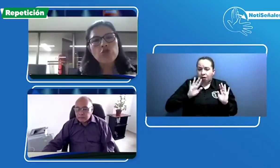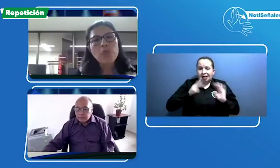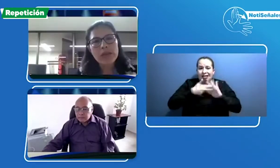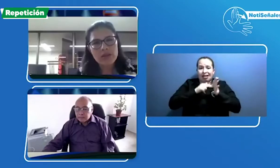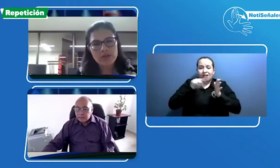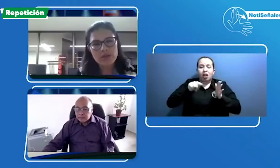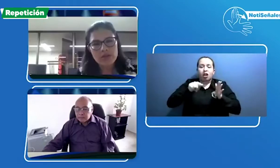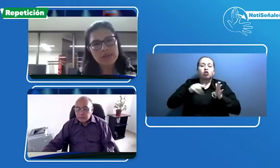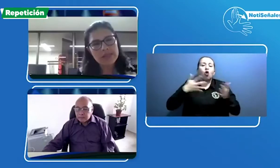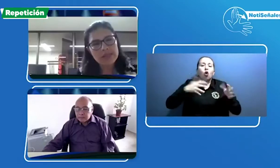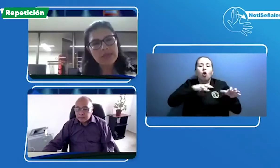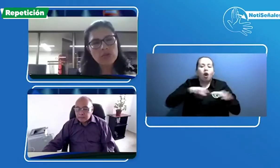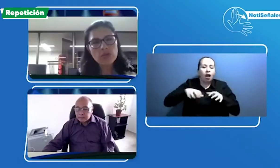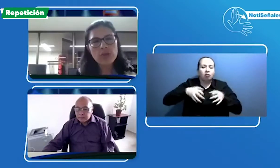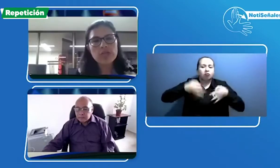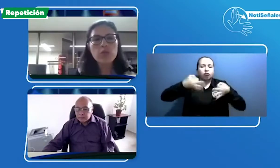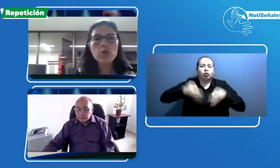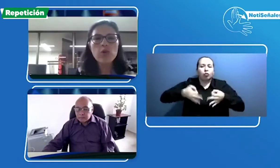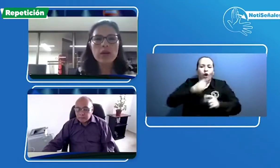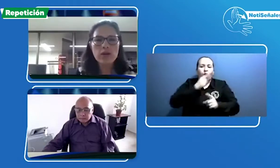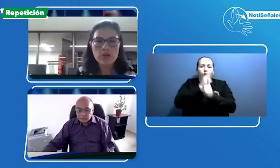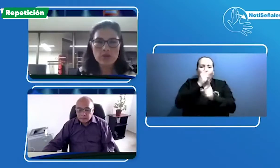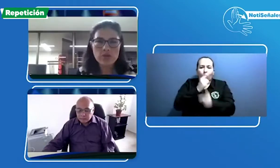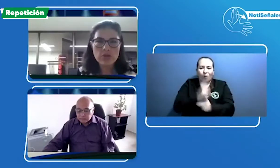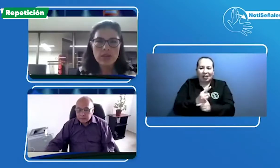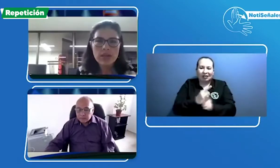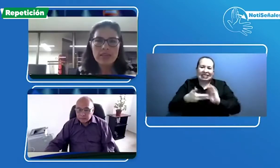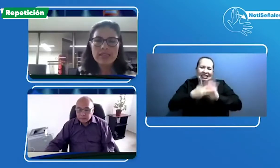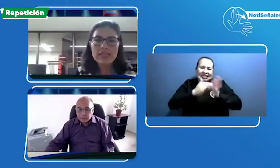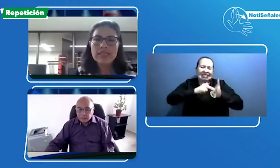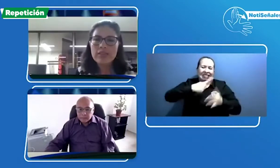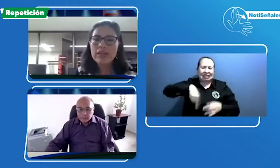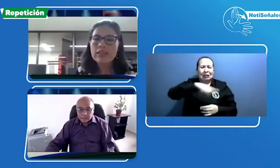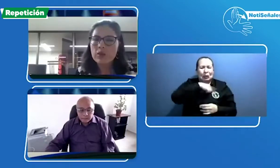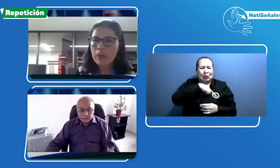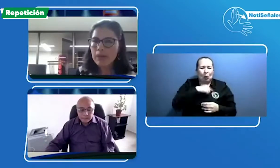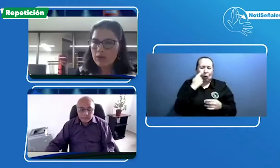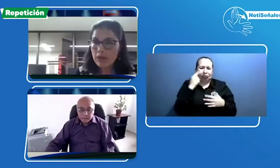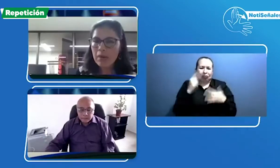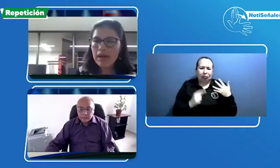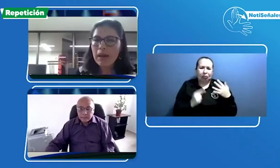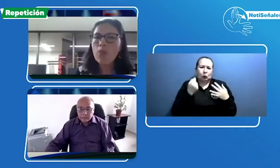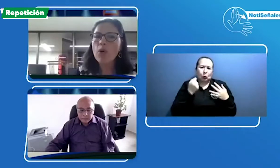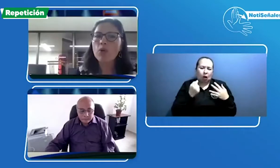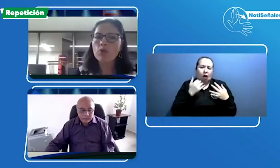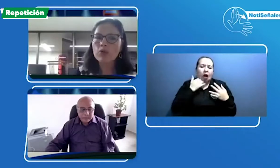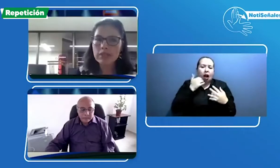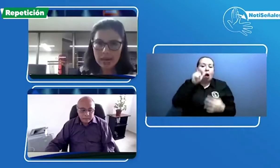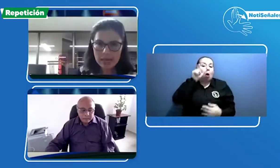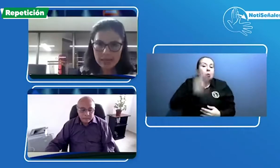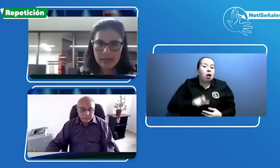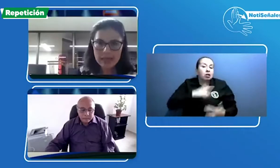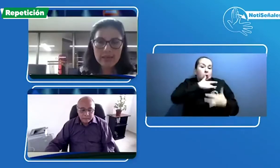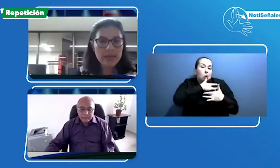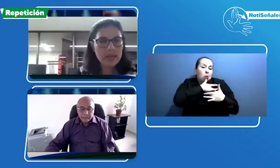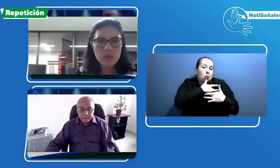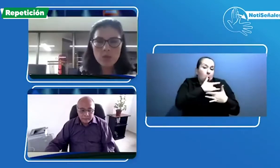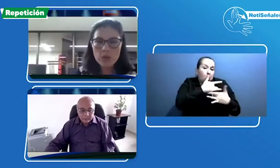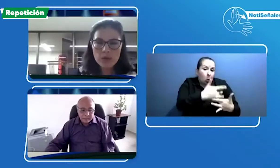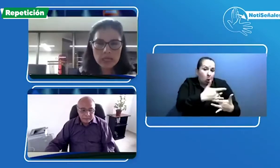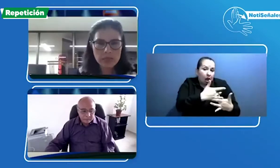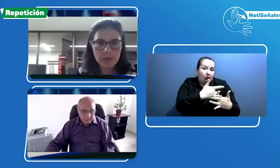hechos cumplidos. Entonces, sí nos toca ser muy cuidadosos en el sentido de que si una persona de manera voluntaria y